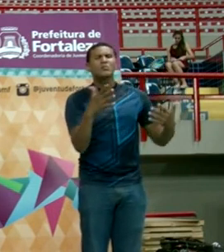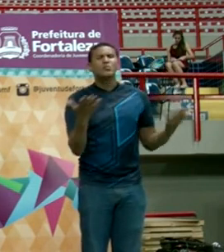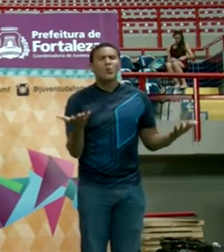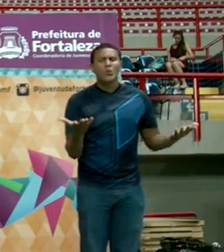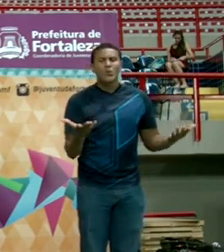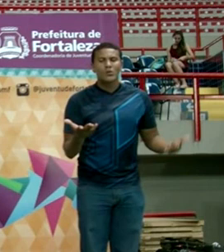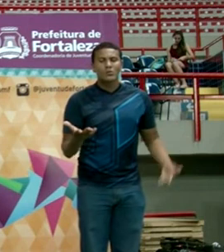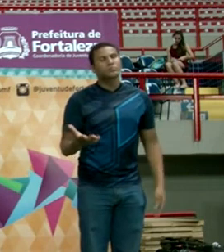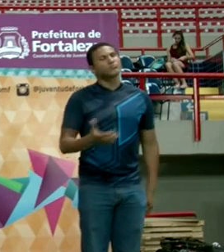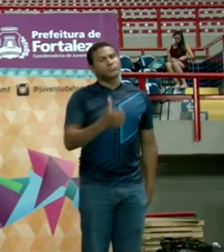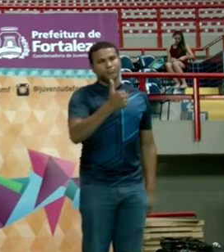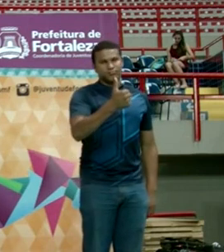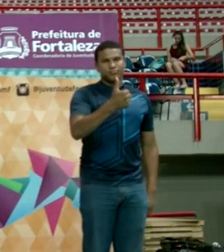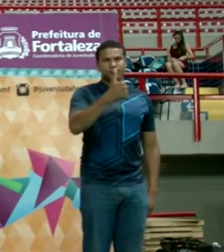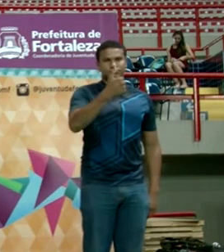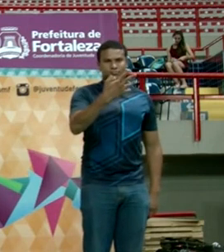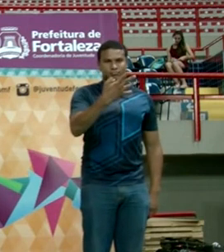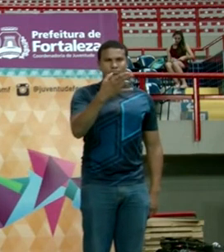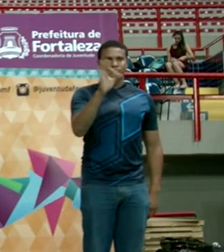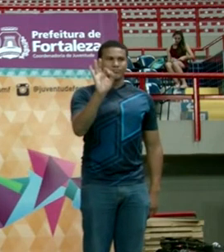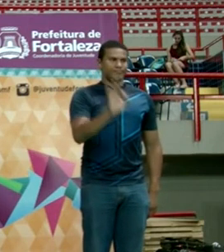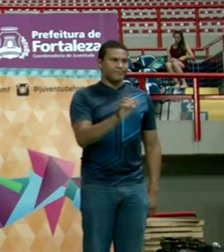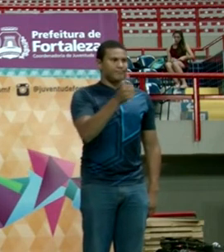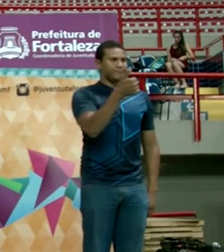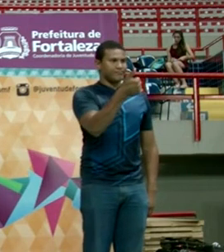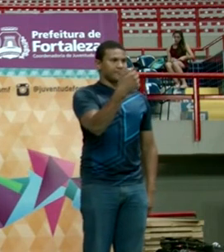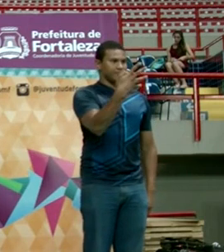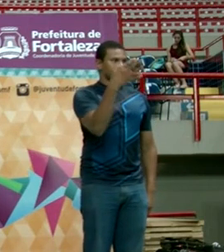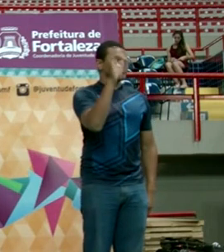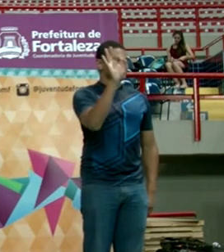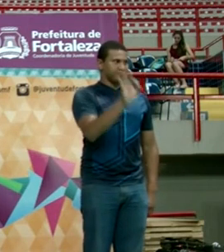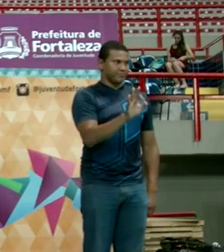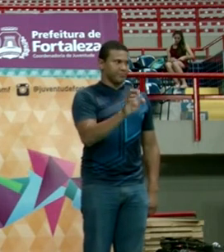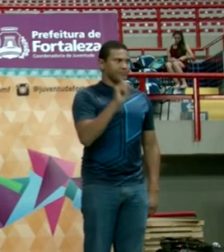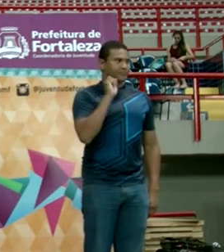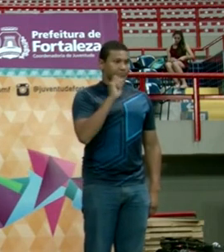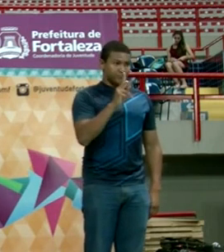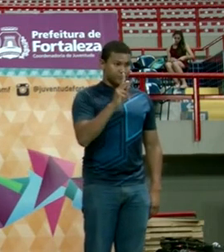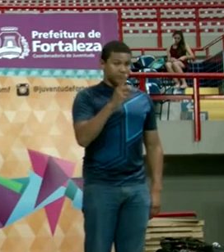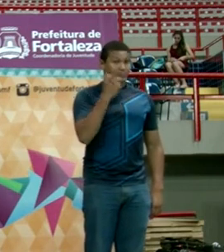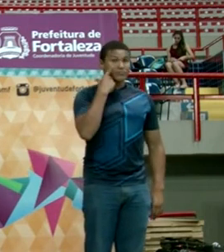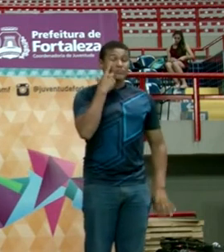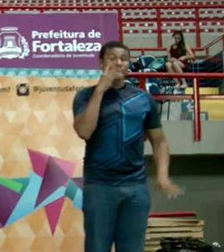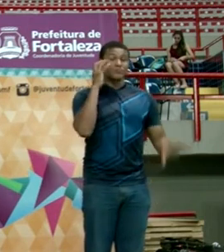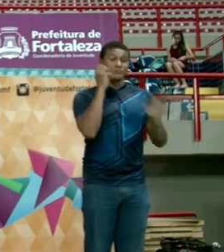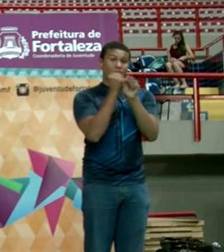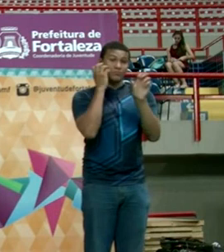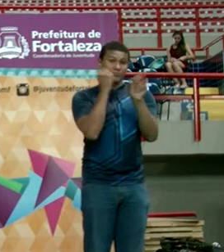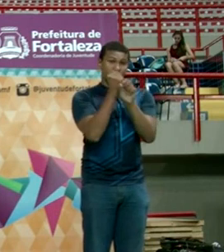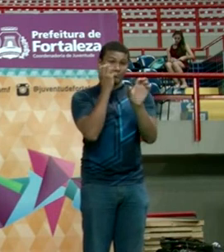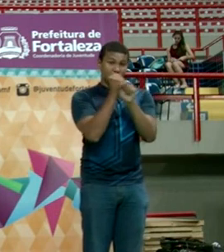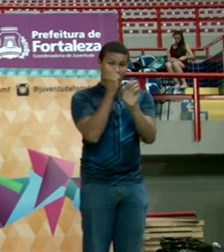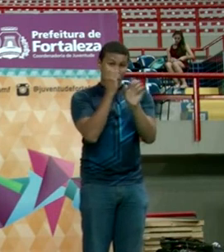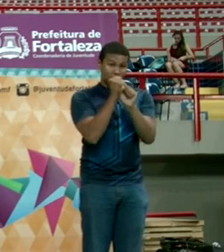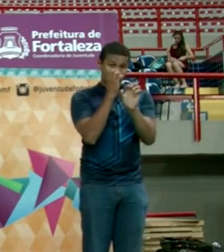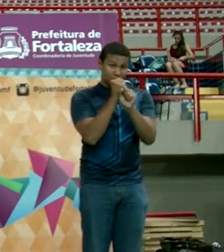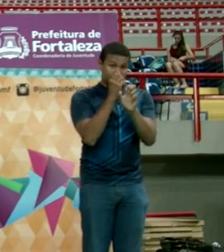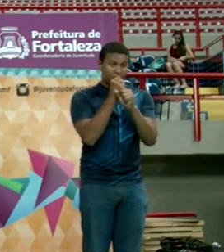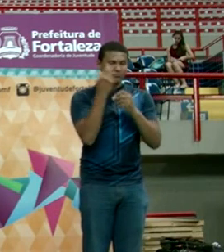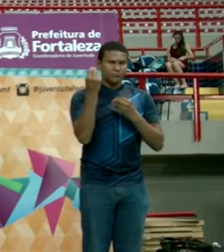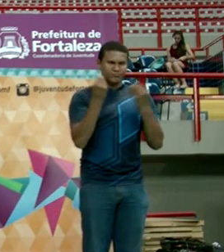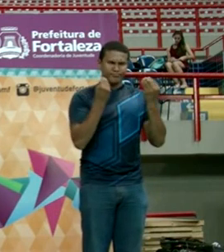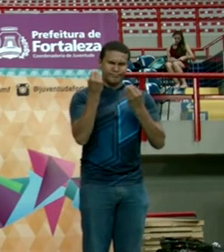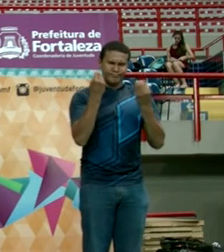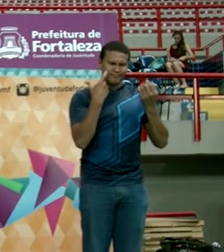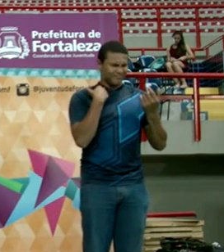Aproximadamente 14%. Eu vou mostrar a vocês como fazer essa continha de 2, como é que eu